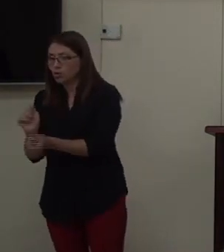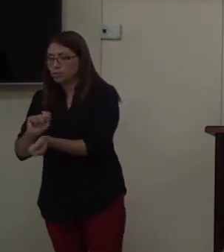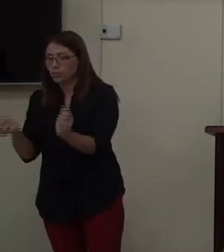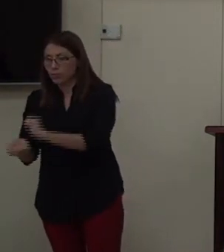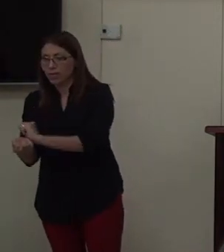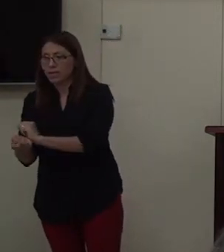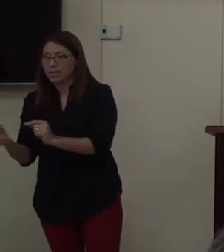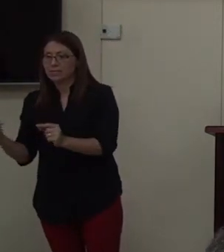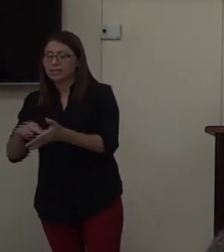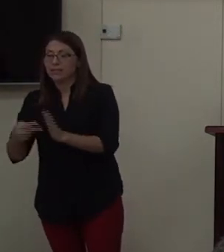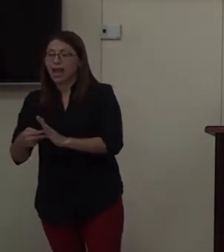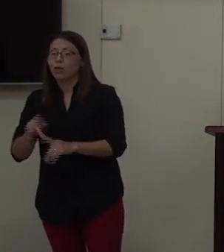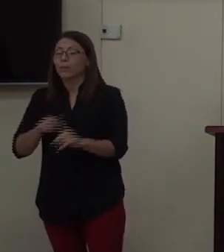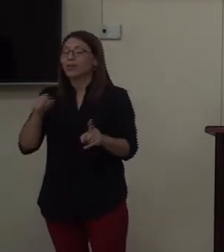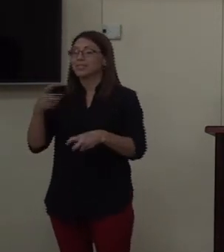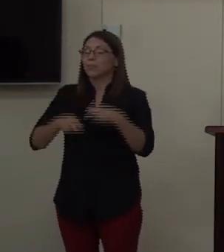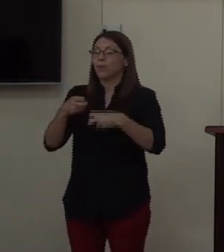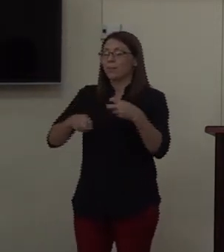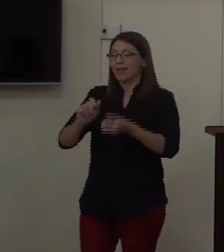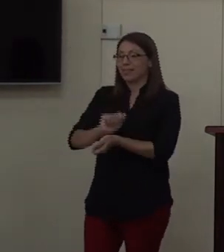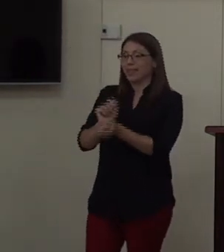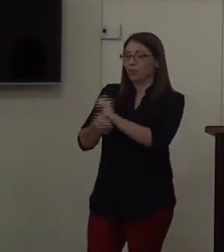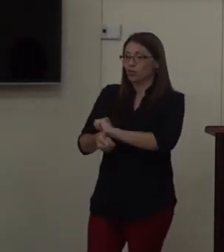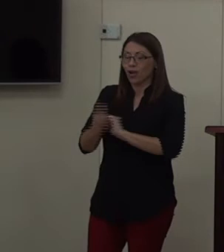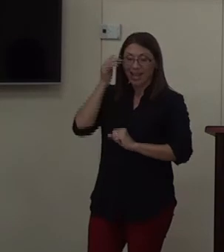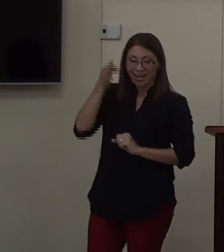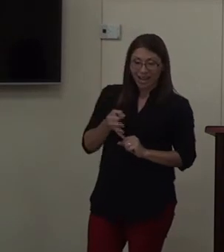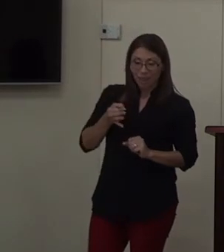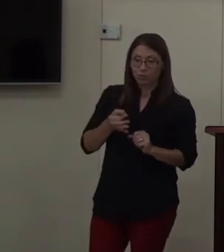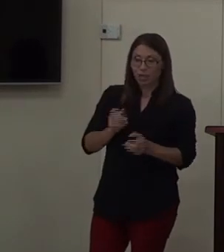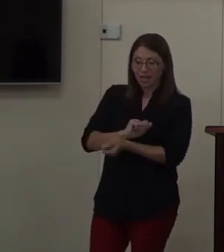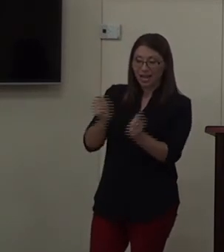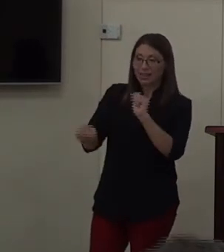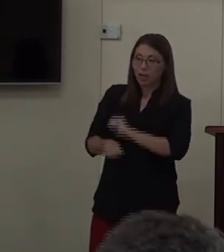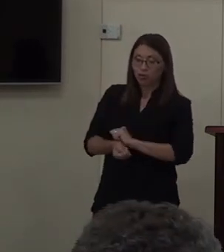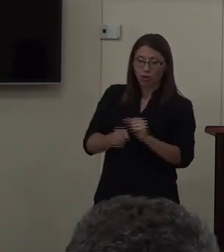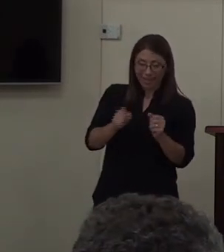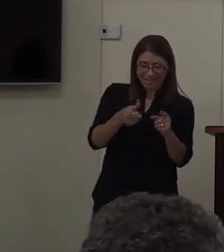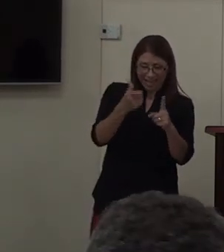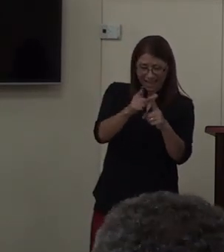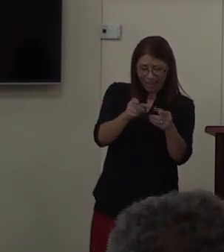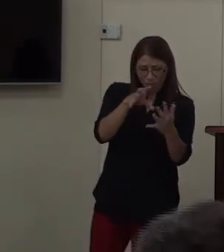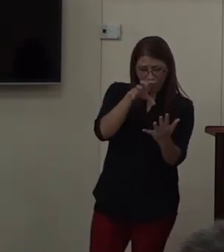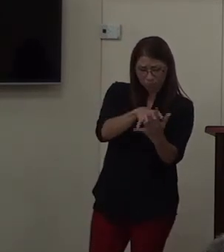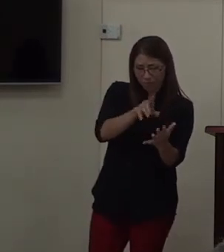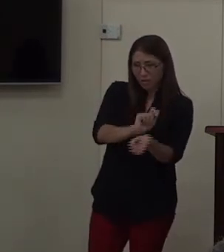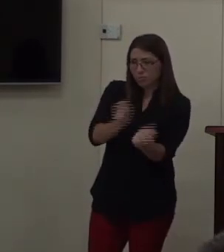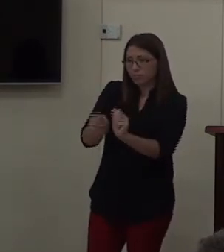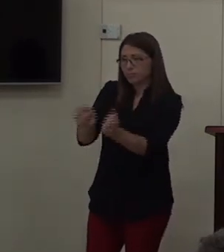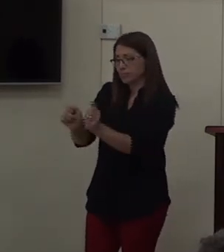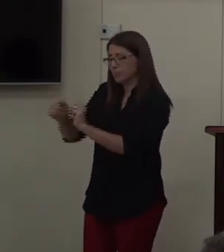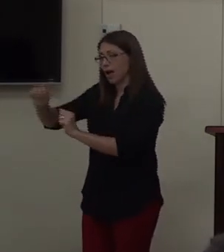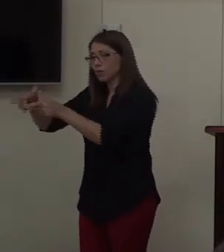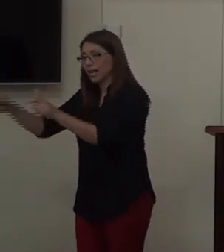que creemos que la traducción es de lengua a lengua, cuando en realidad son productos textuales que se están traduciendo. Está presente en la